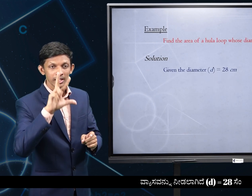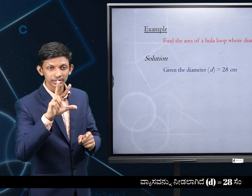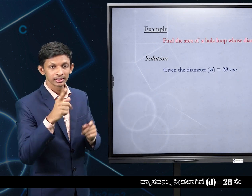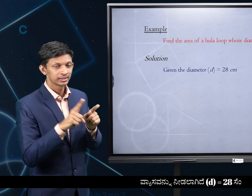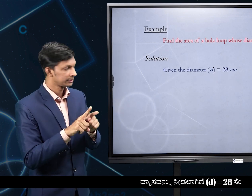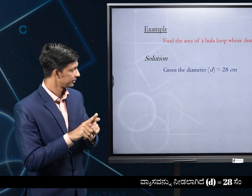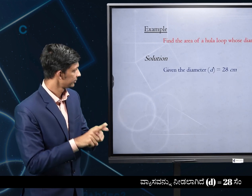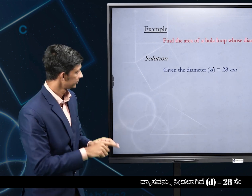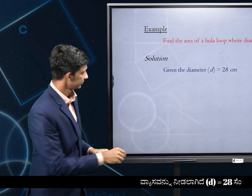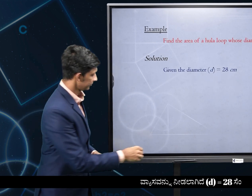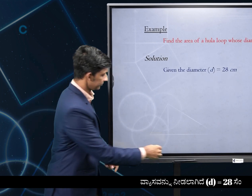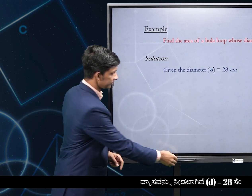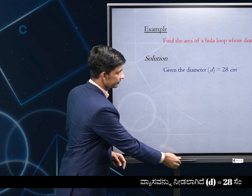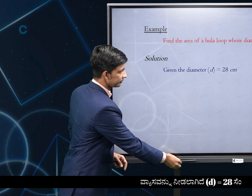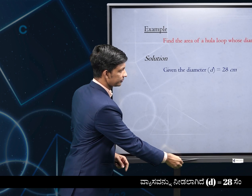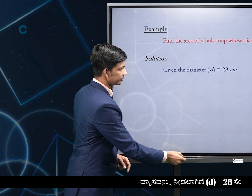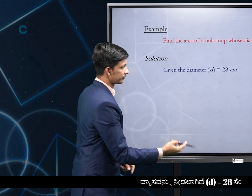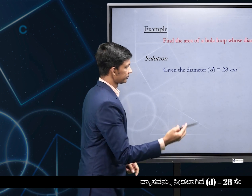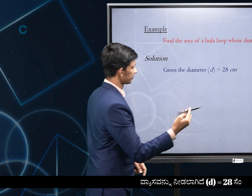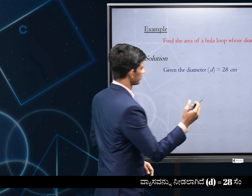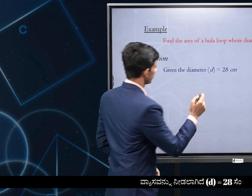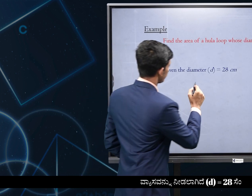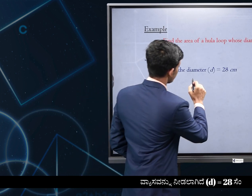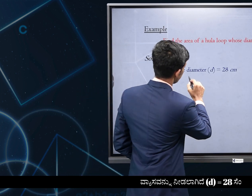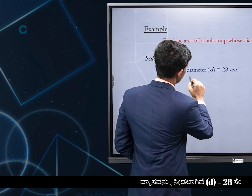ವ್ಯಾಸವನ್ನು ನೀಡಲಾಗಿದೆ. D = 28 ಸೆಂಟಿಮೀಟರ್.